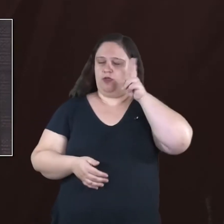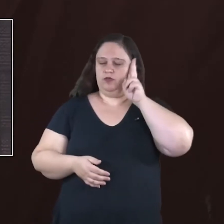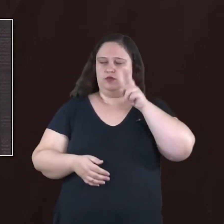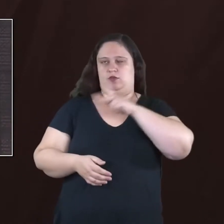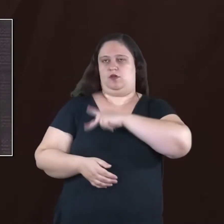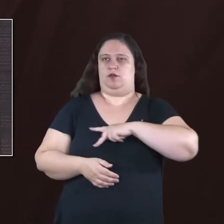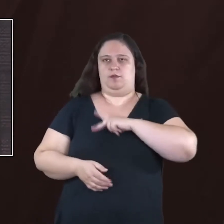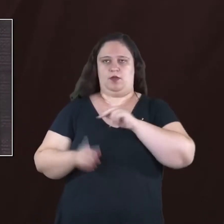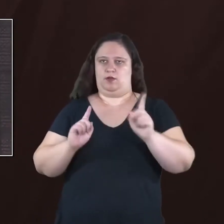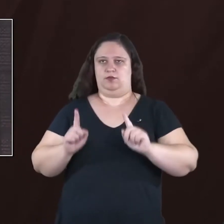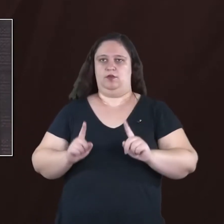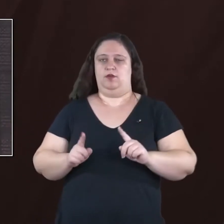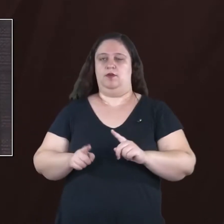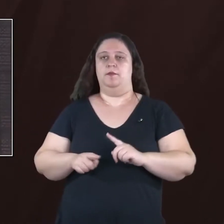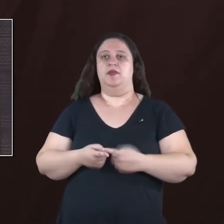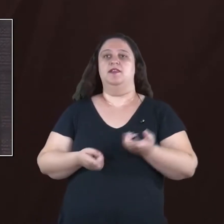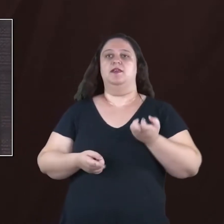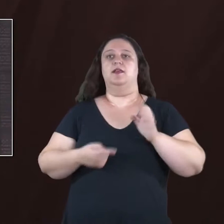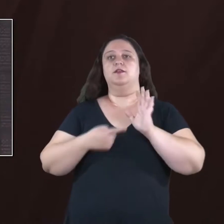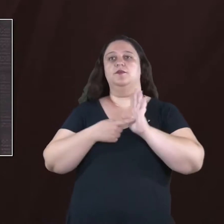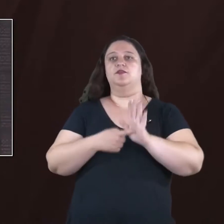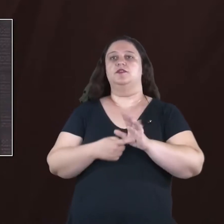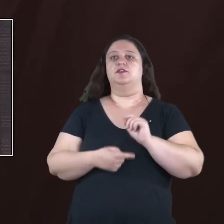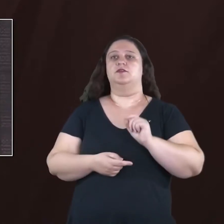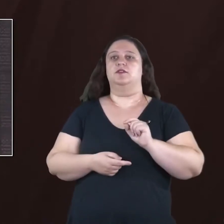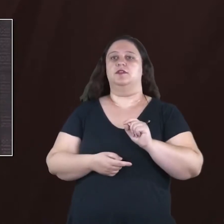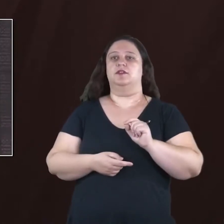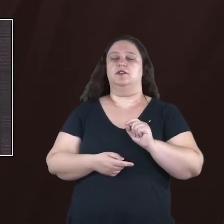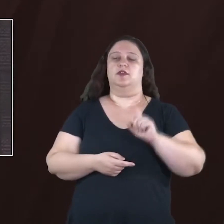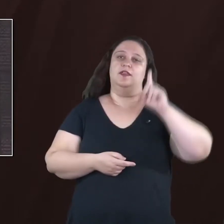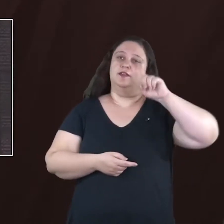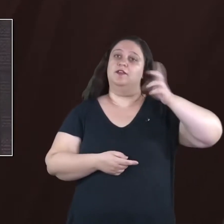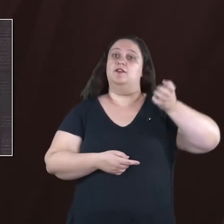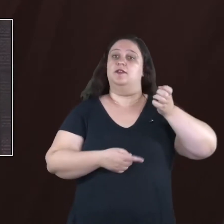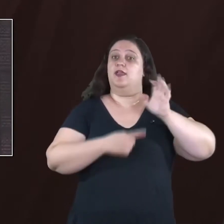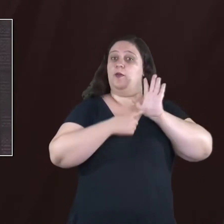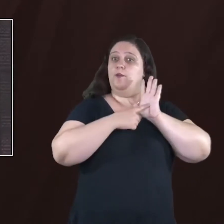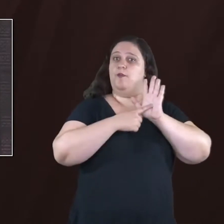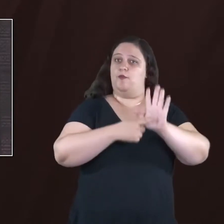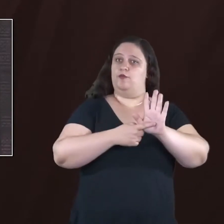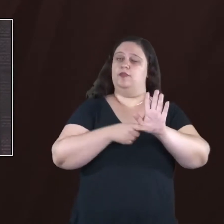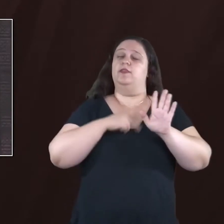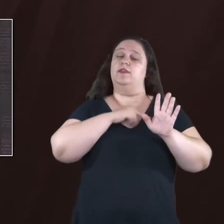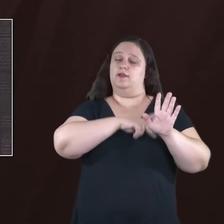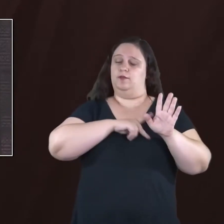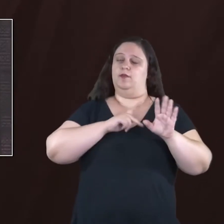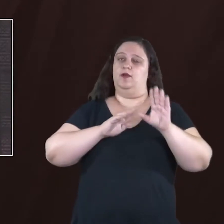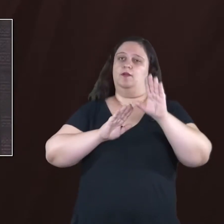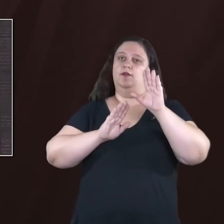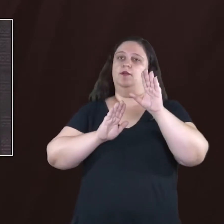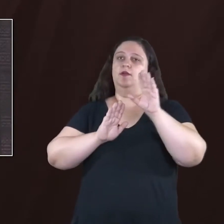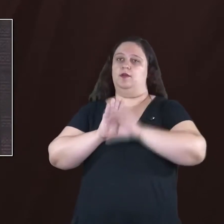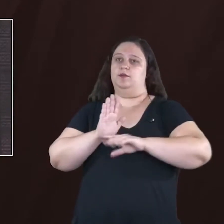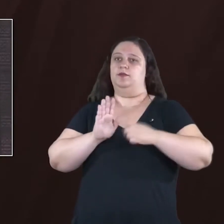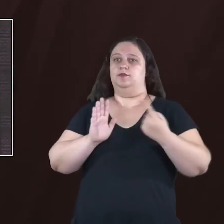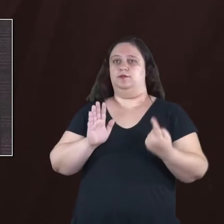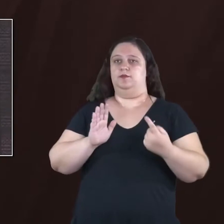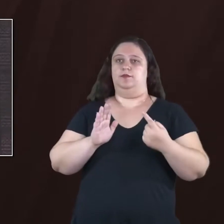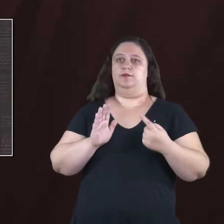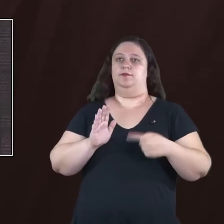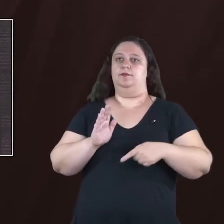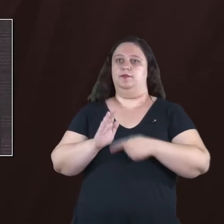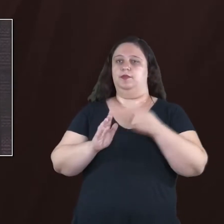que Deus quer deixar esse modelo para nós. Capítulo 1 de Timóteo,